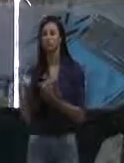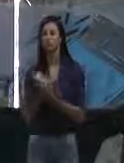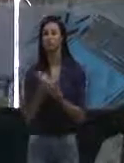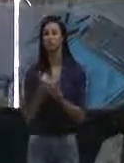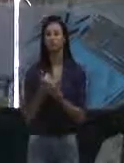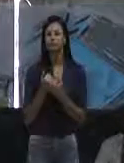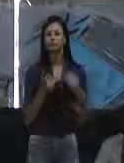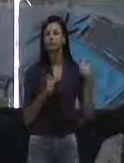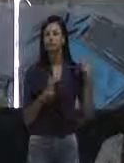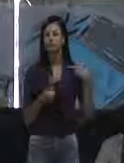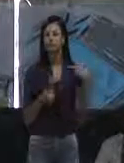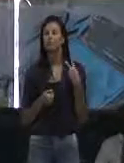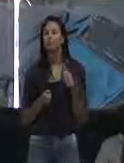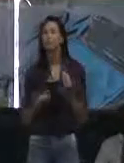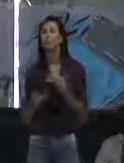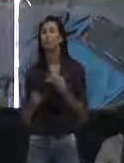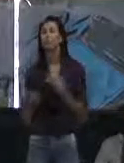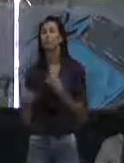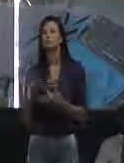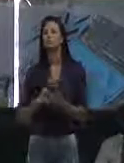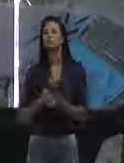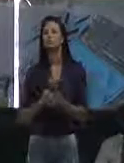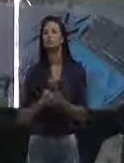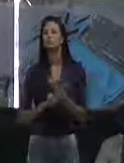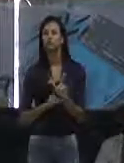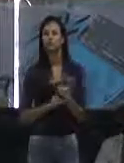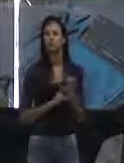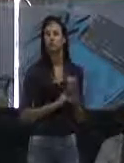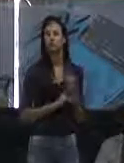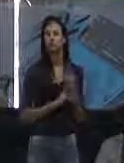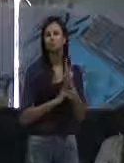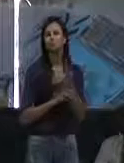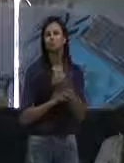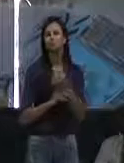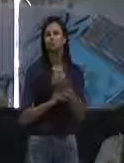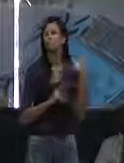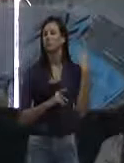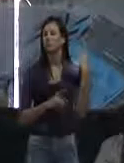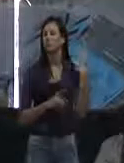Quem assumiu foi o ex-vereador